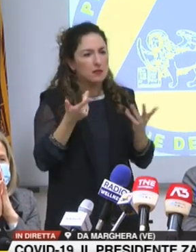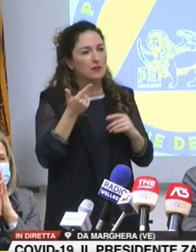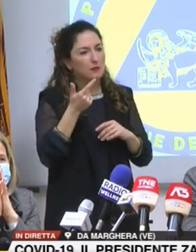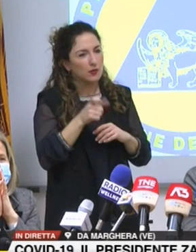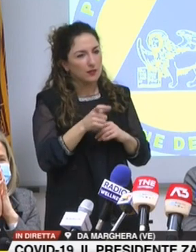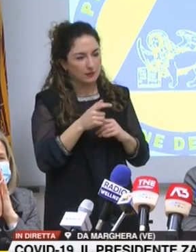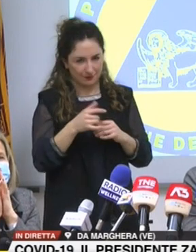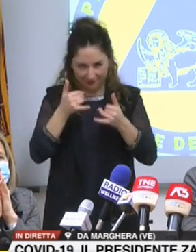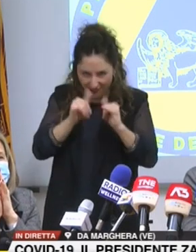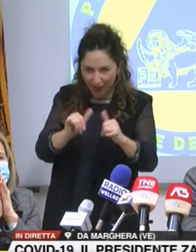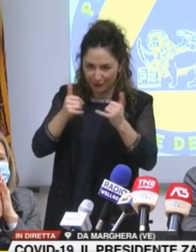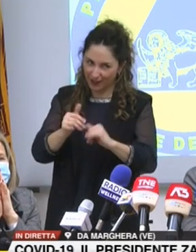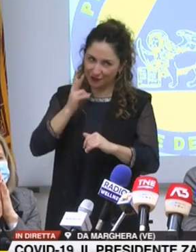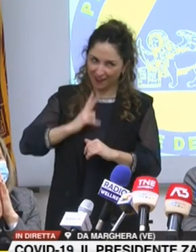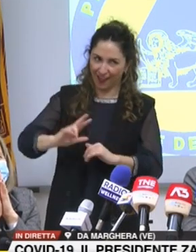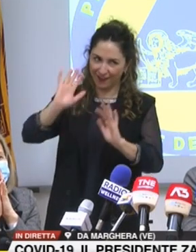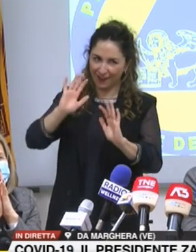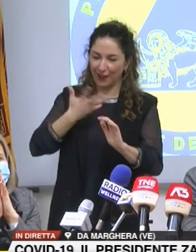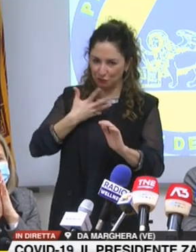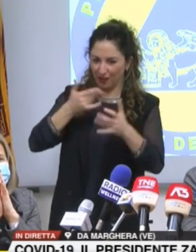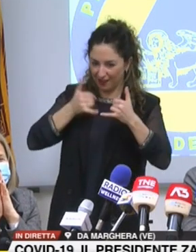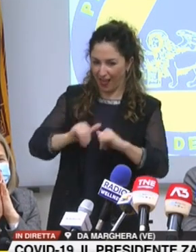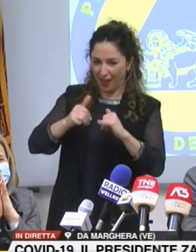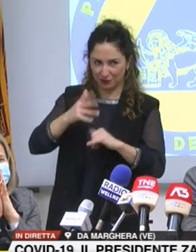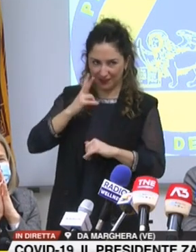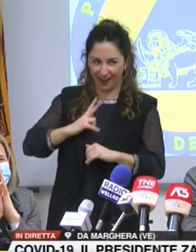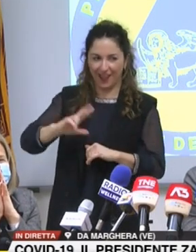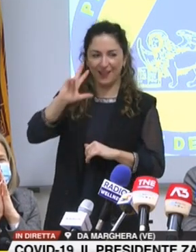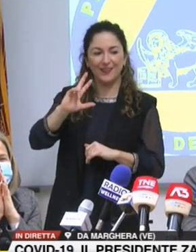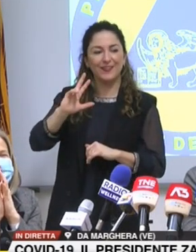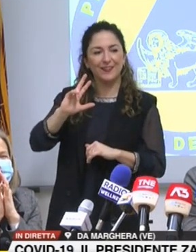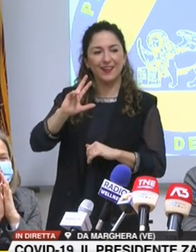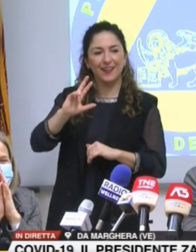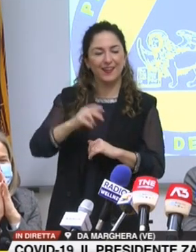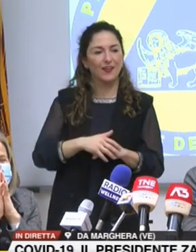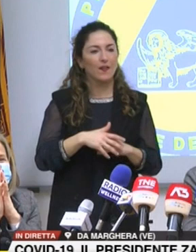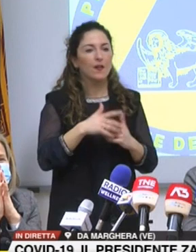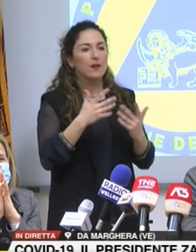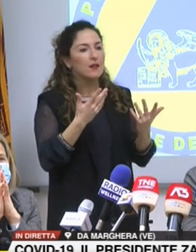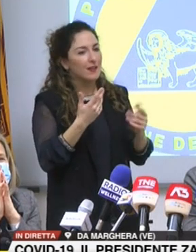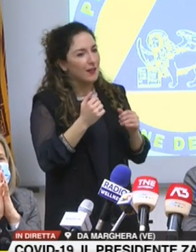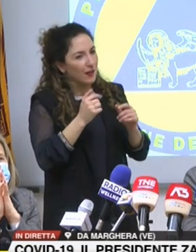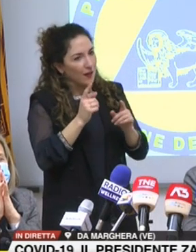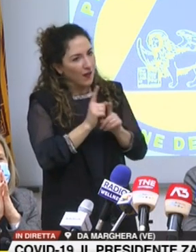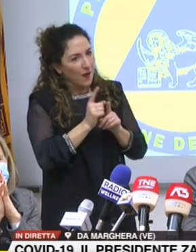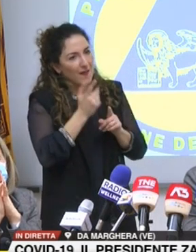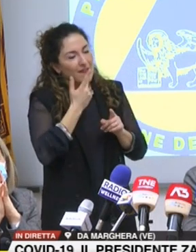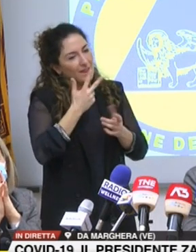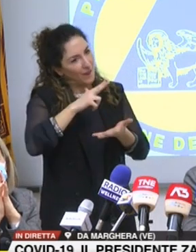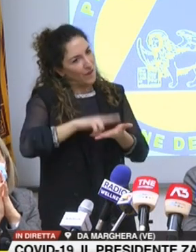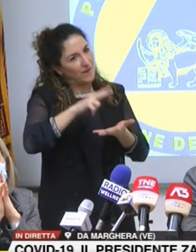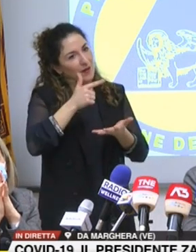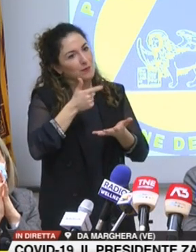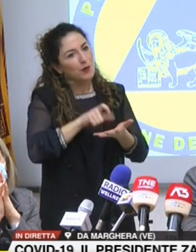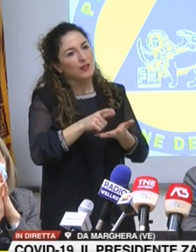sono passati... Nascono comunque, tranquilli. Sì, no, ma invece era perché... Non è che sono in attesa. Per avere una conferma, perché siccome sono